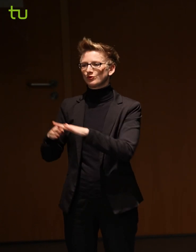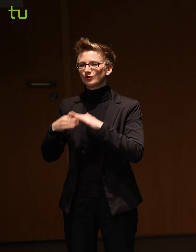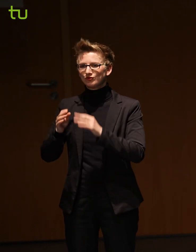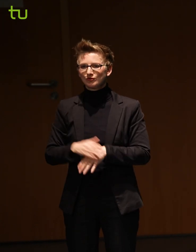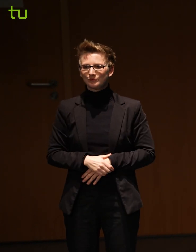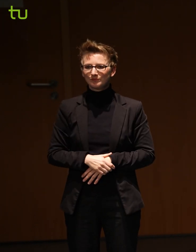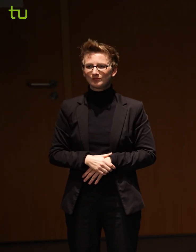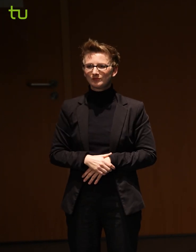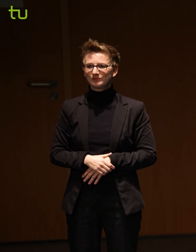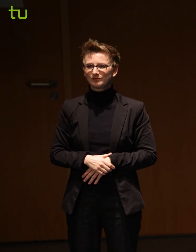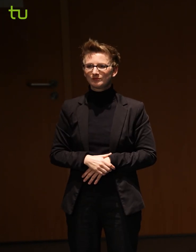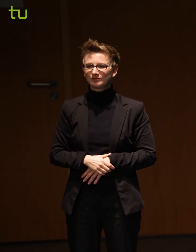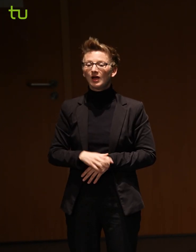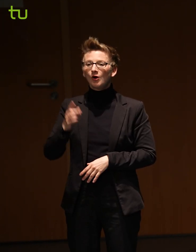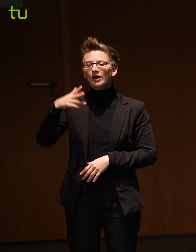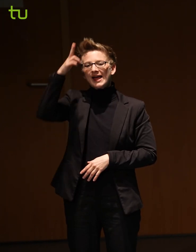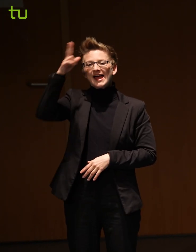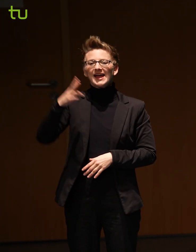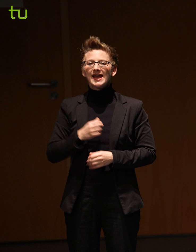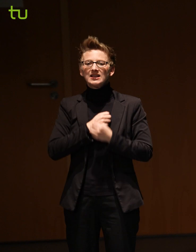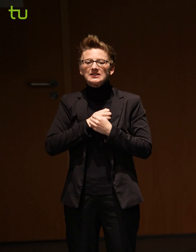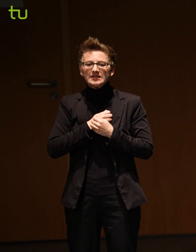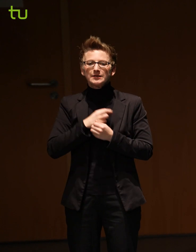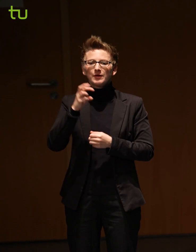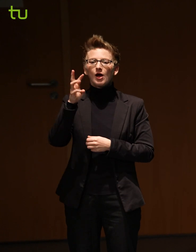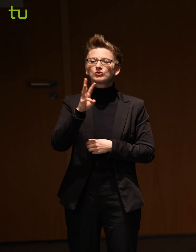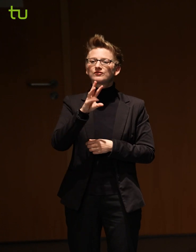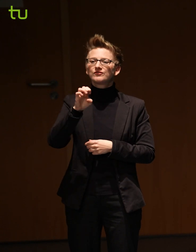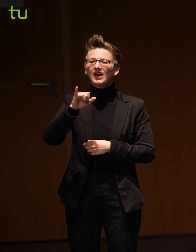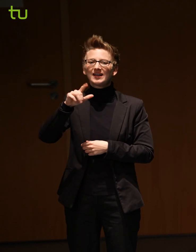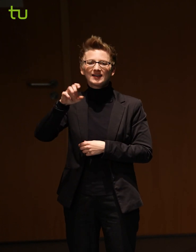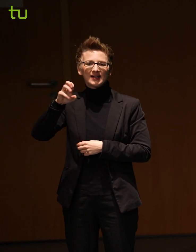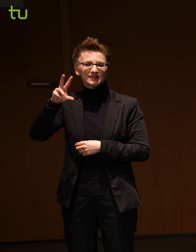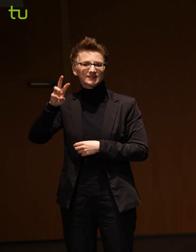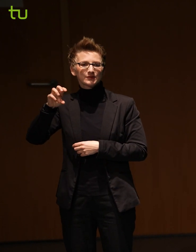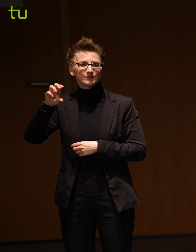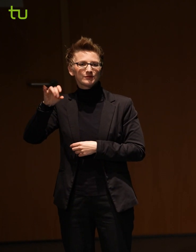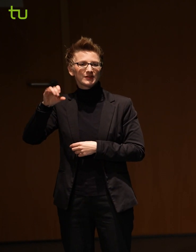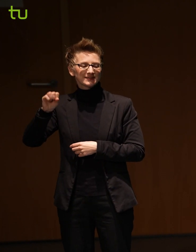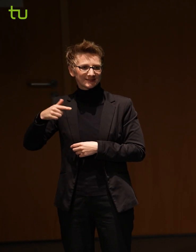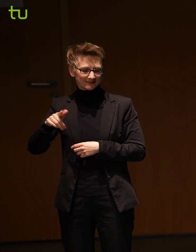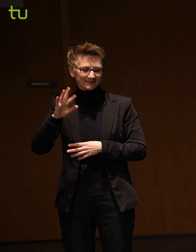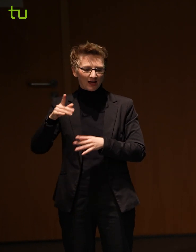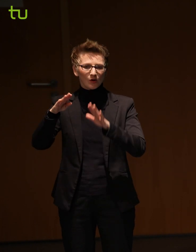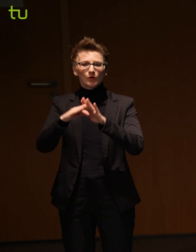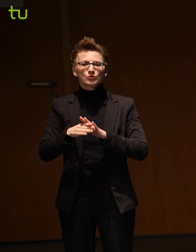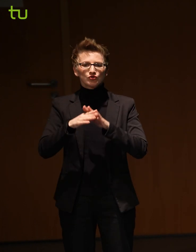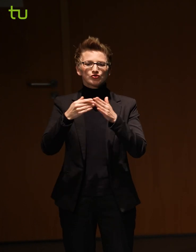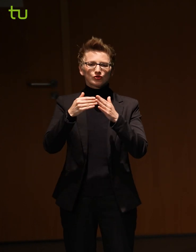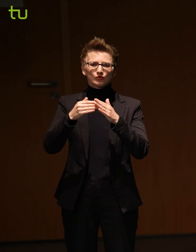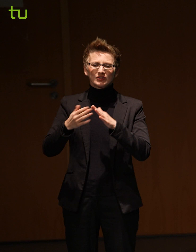aus Weilerswist, Ralf Liebe, der das Kunststück geschafft hat, der ungewöhnlichen Erstausgabe